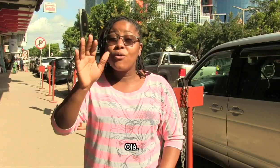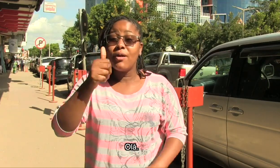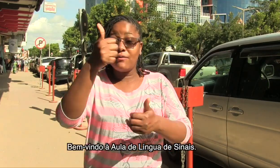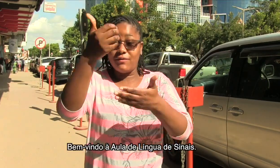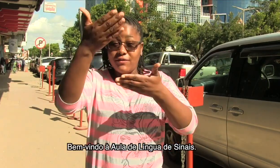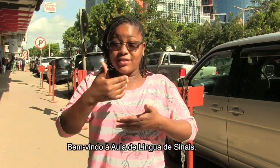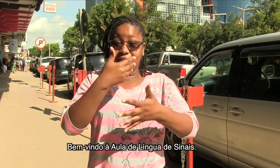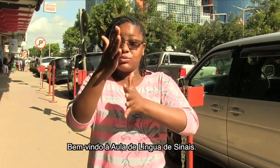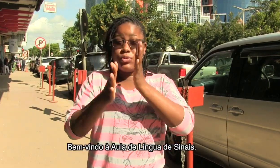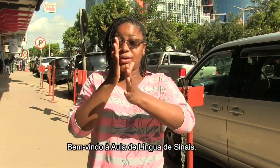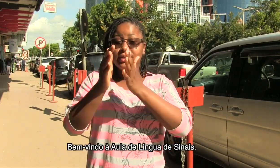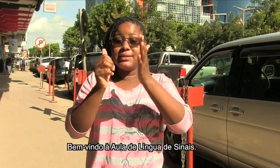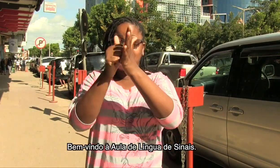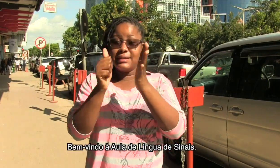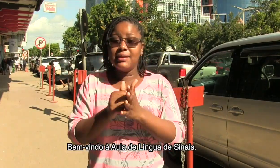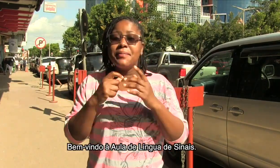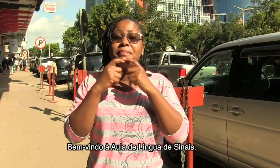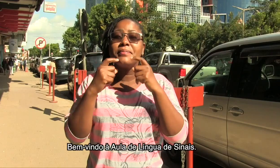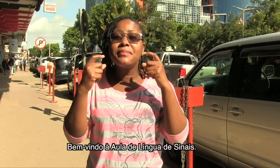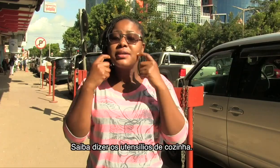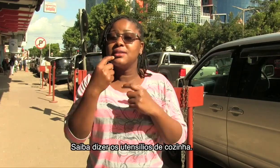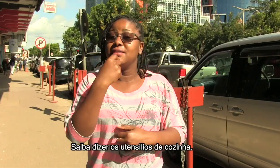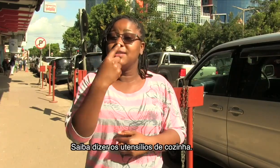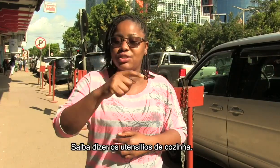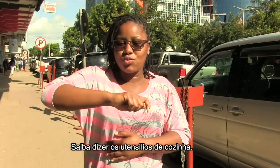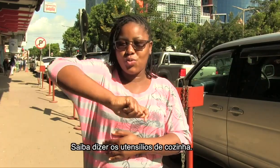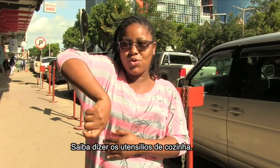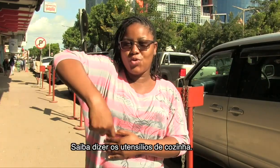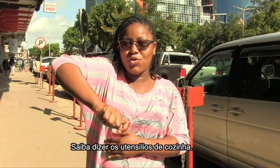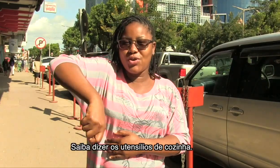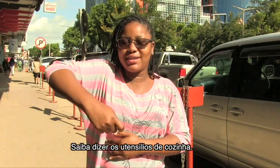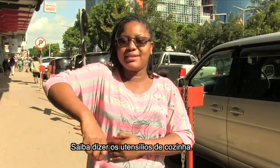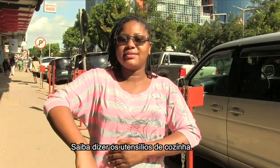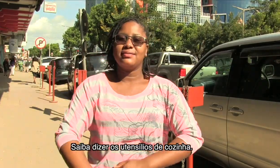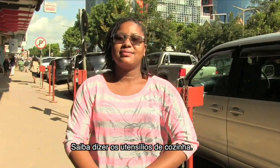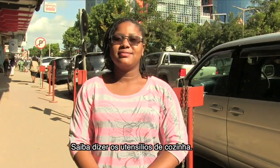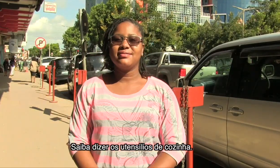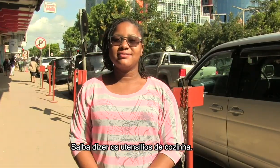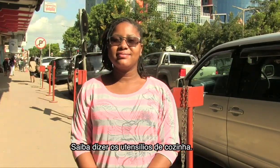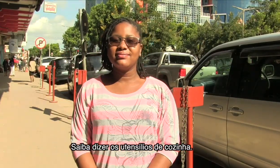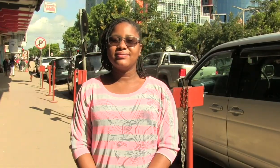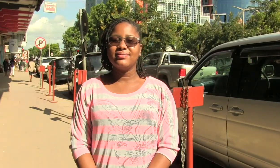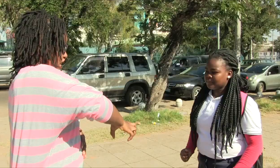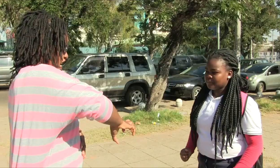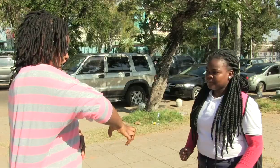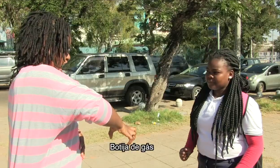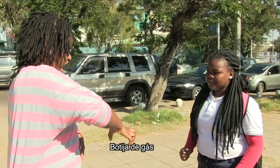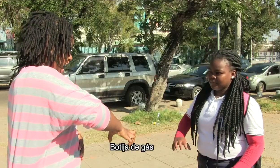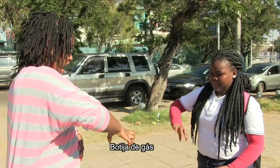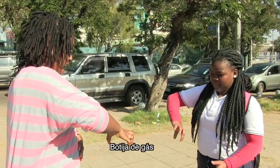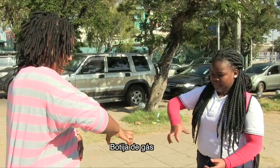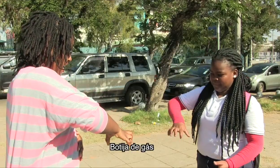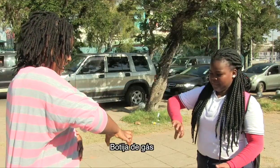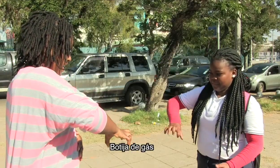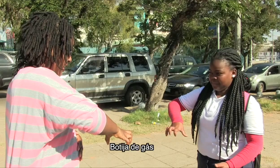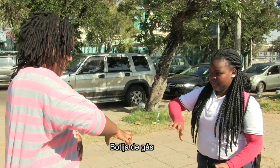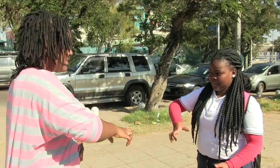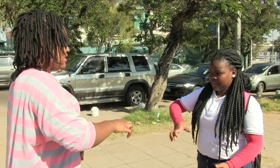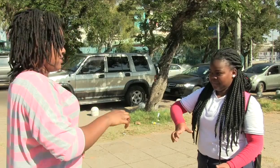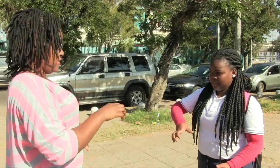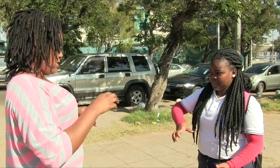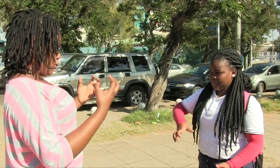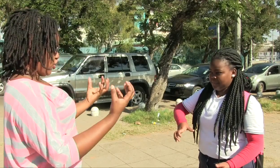Olá, bem-vindo à aula de Língua de Sinais de Saiba Dizer os Utensílios de Cozinha. Botija de